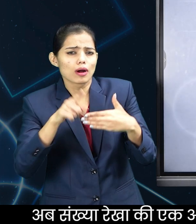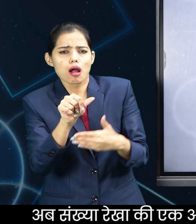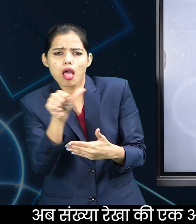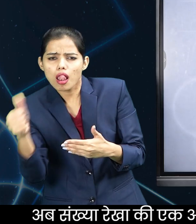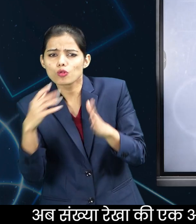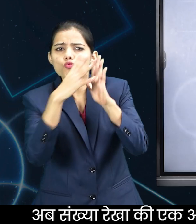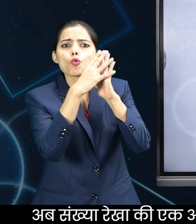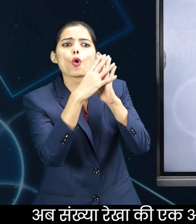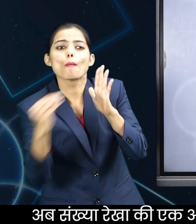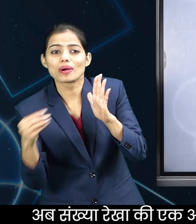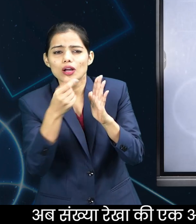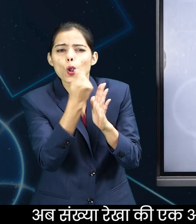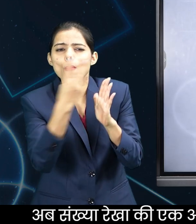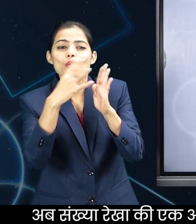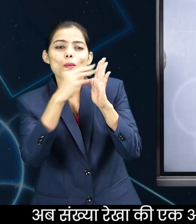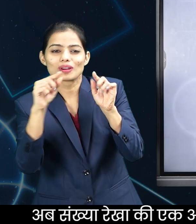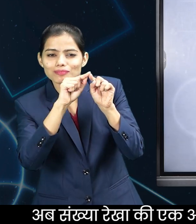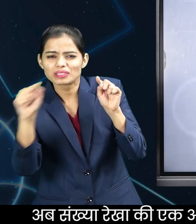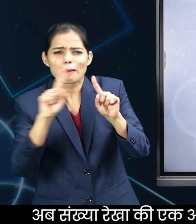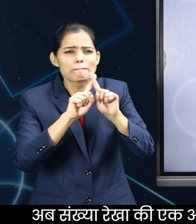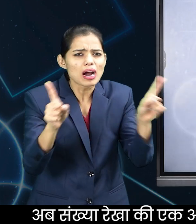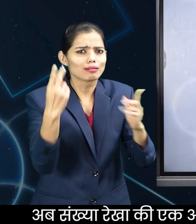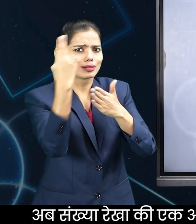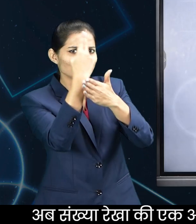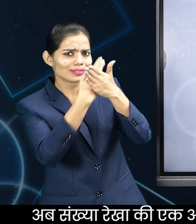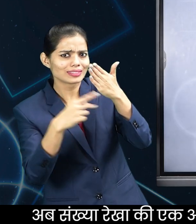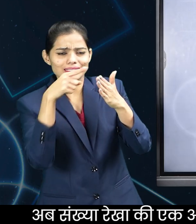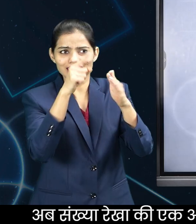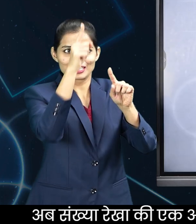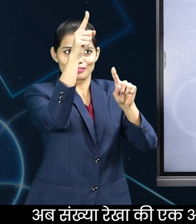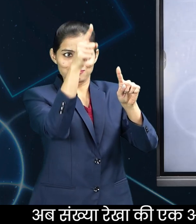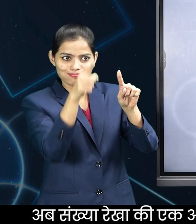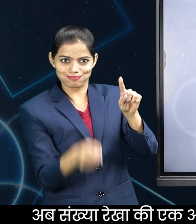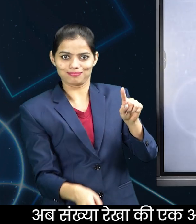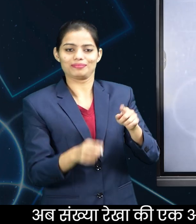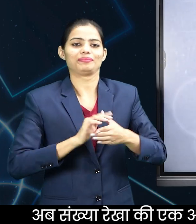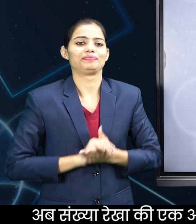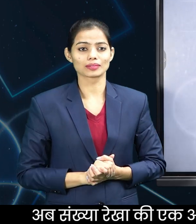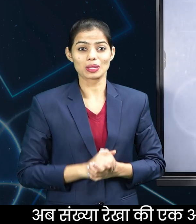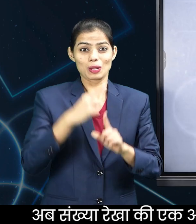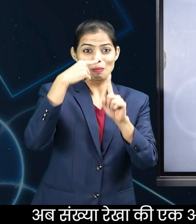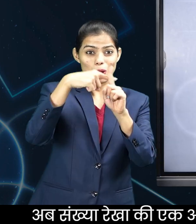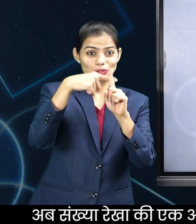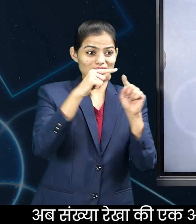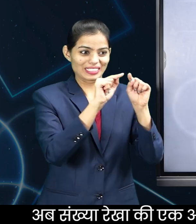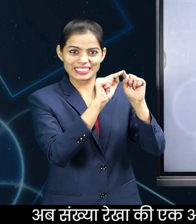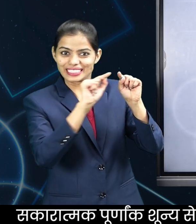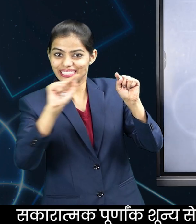की एक और प्रति पर विचार करें, लेकिन लंबवत रूप से खींची गई